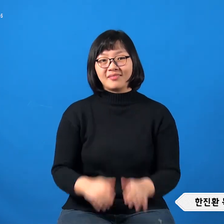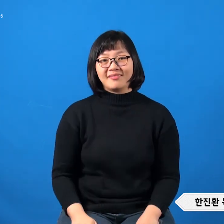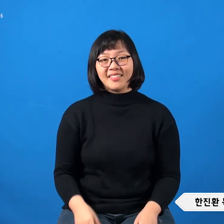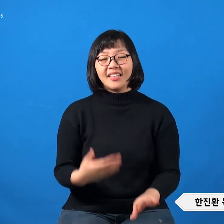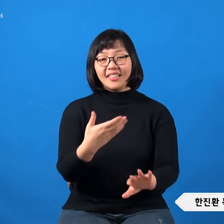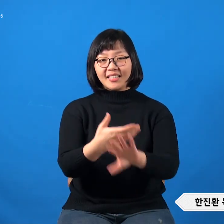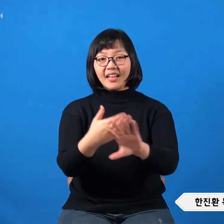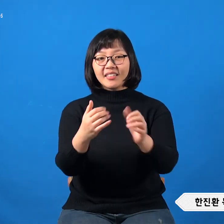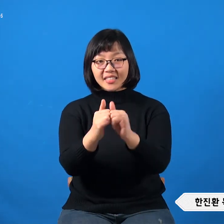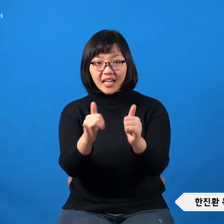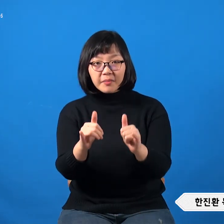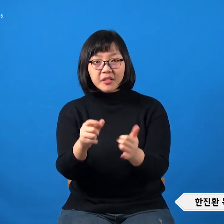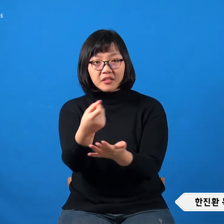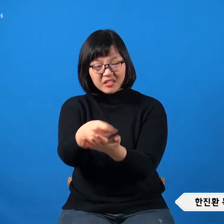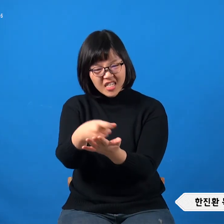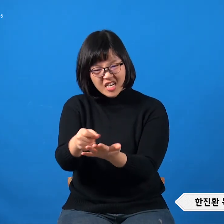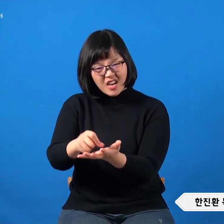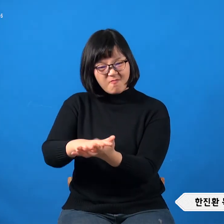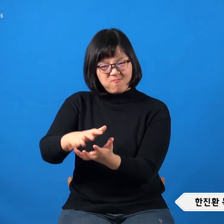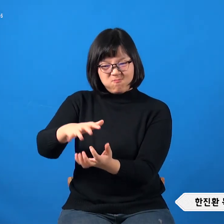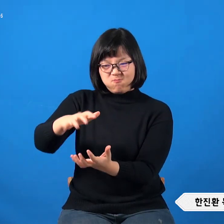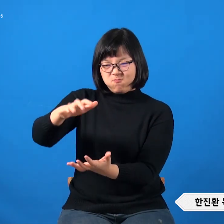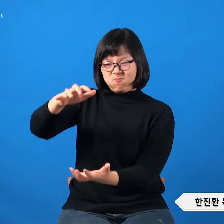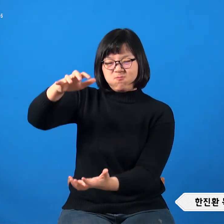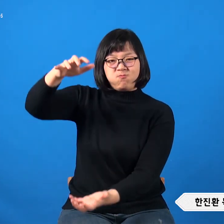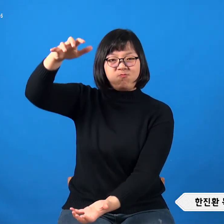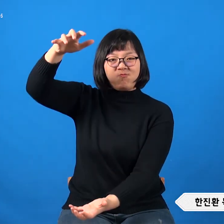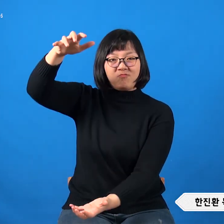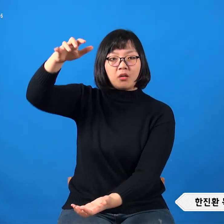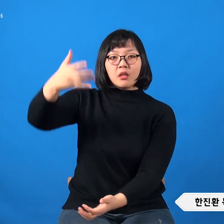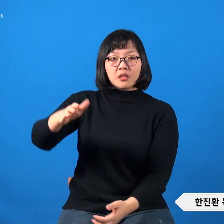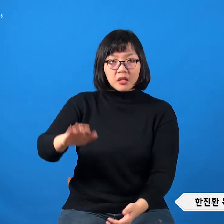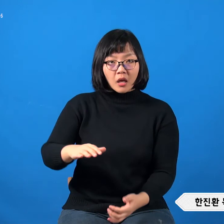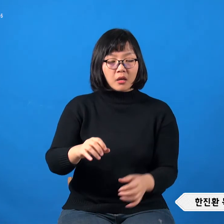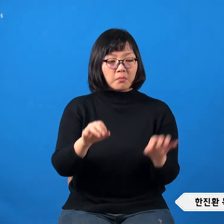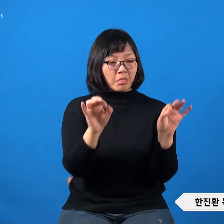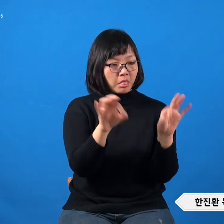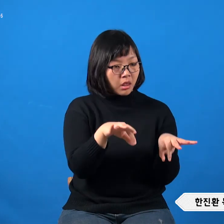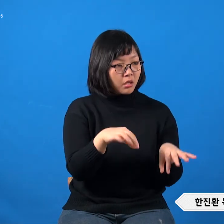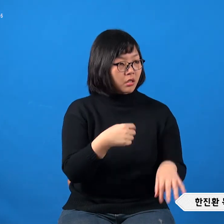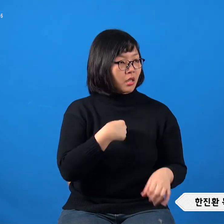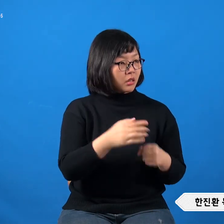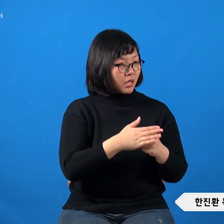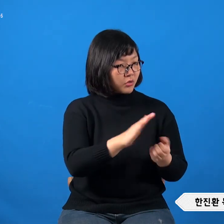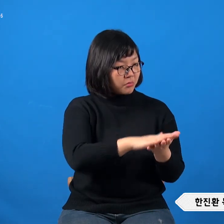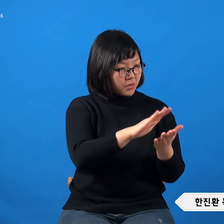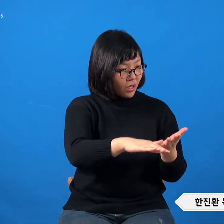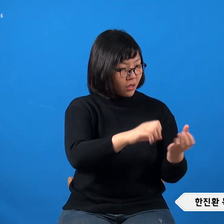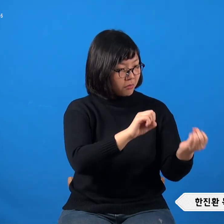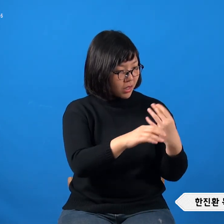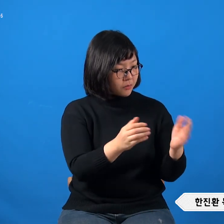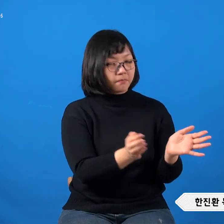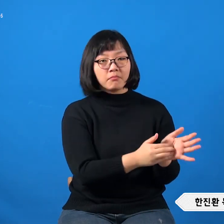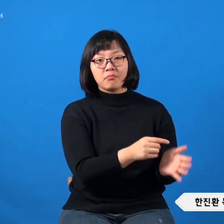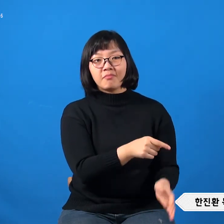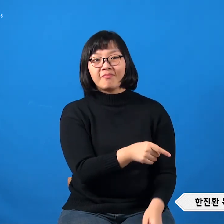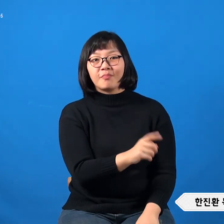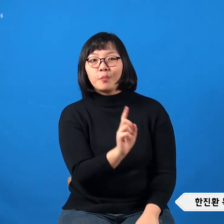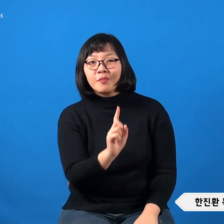페이지씩 에세이를 써서 보냈는데 체스터는 단 한 줄, 나입니다. 나 때문입니다.